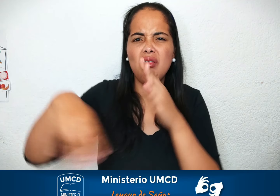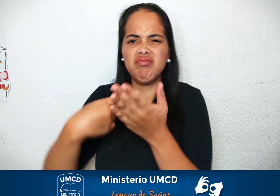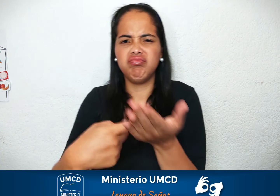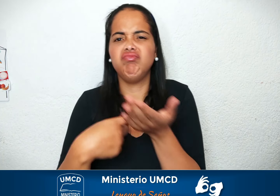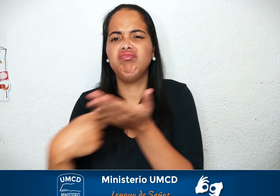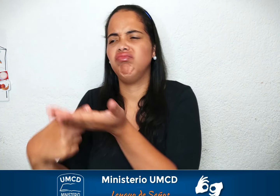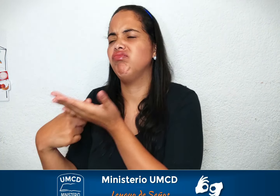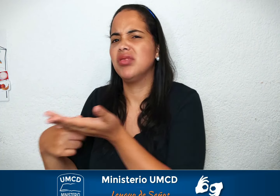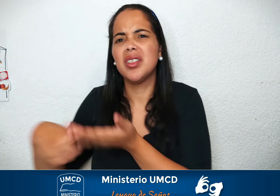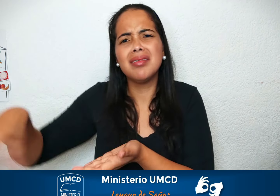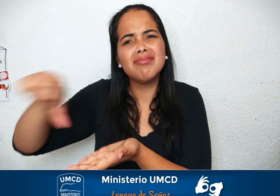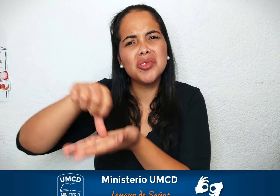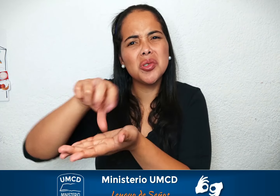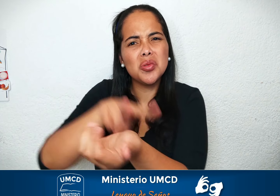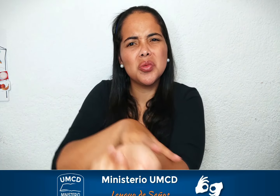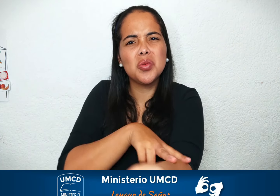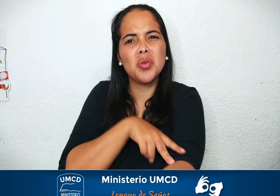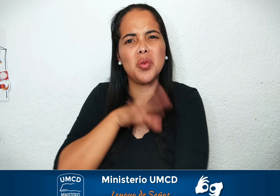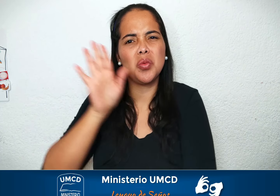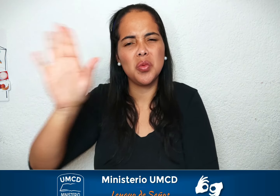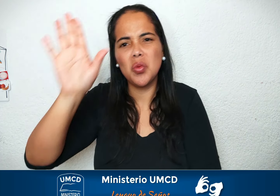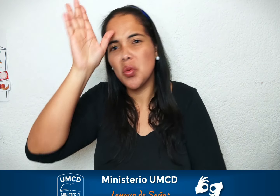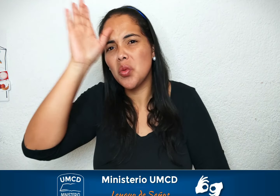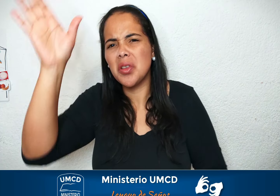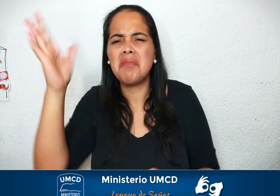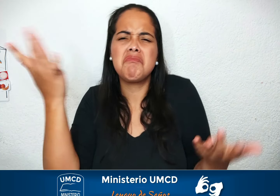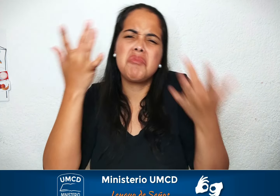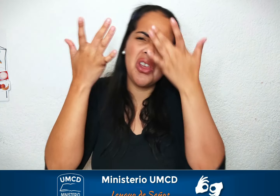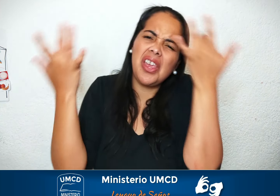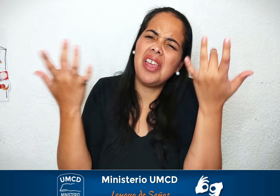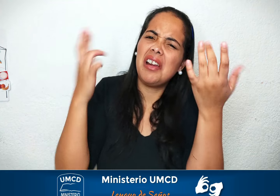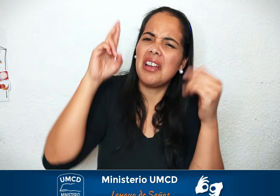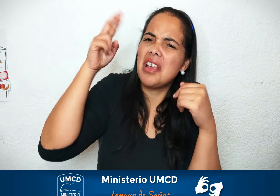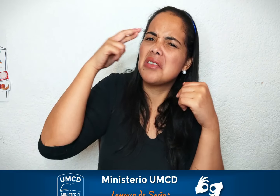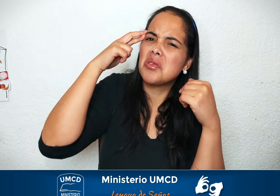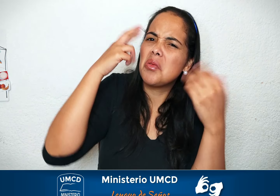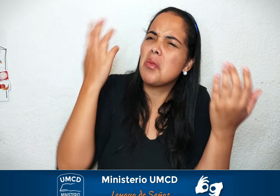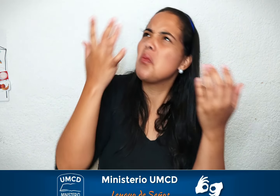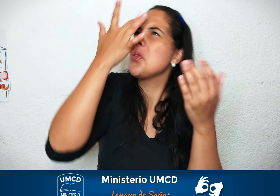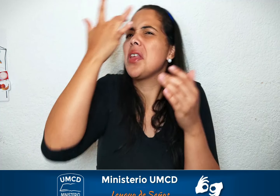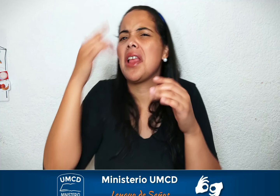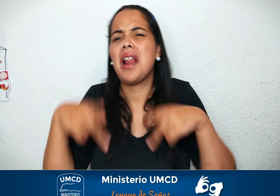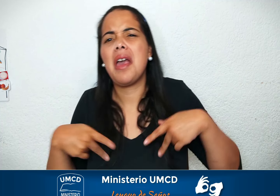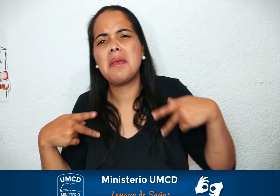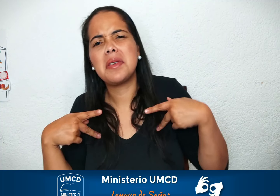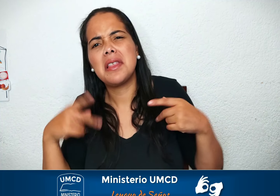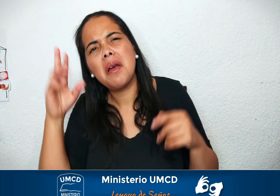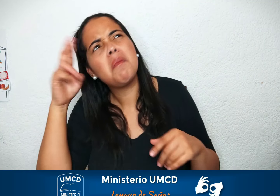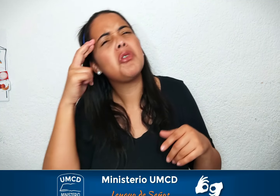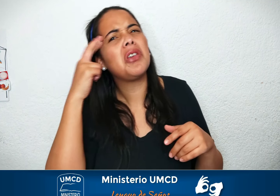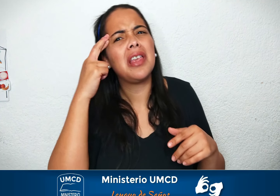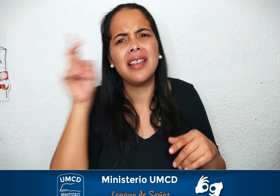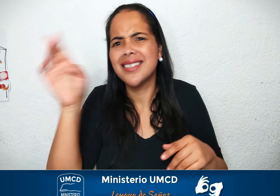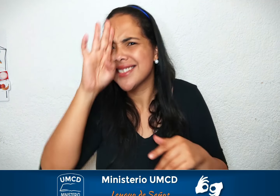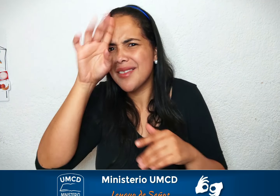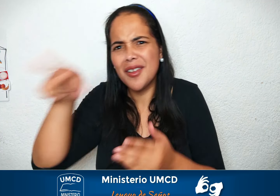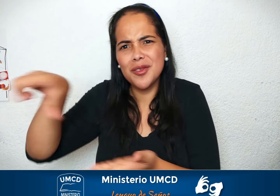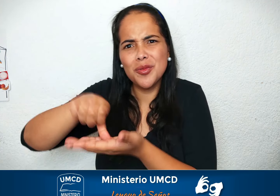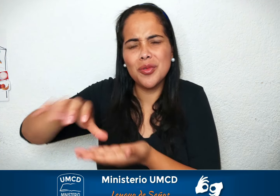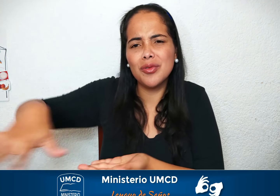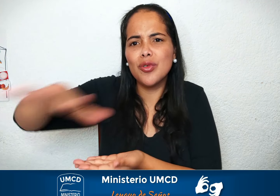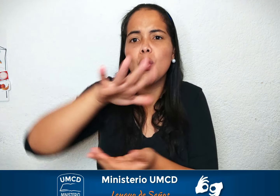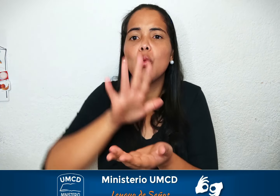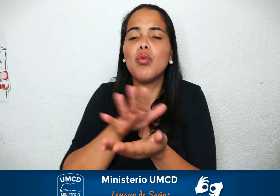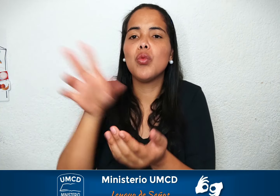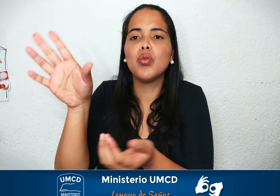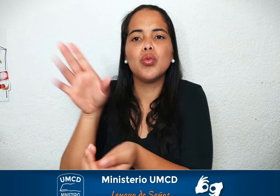cosas para poder encontrar sentido a las cosas de la vida. Y obviamente para ellos era parte